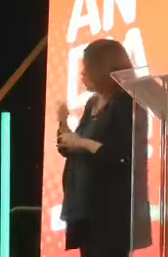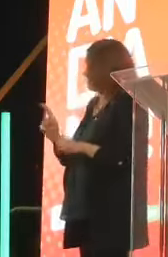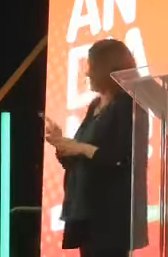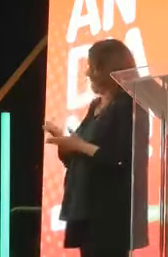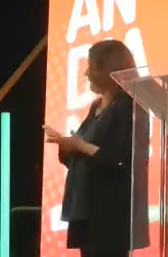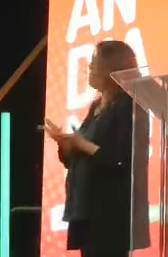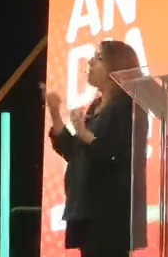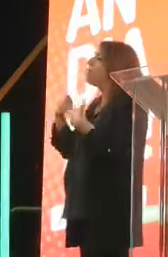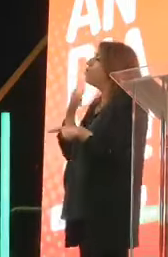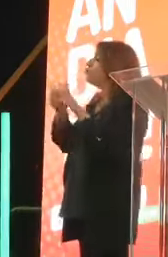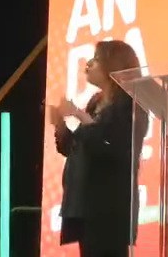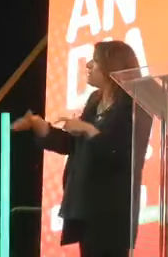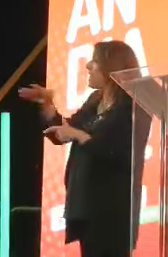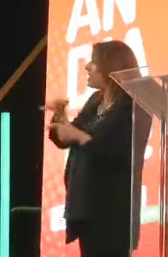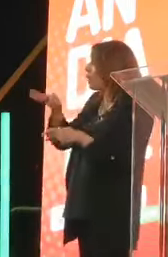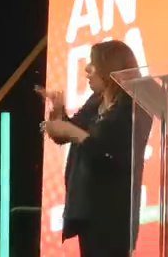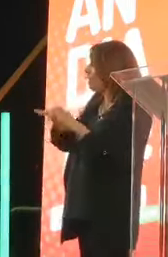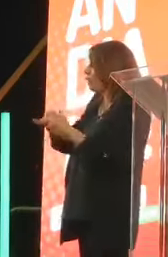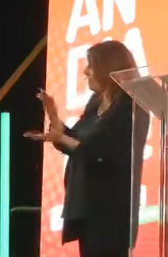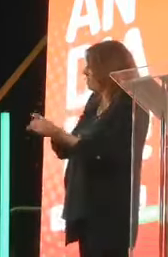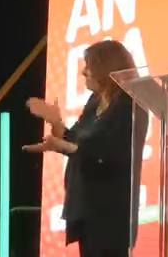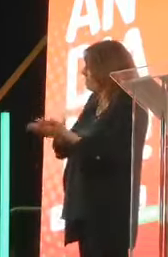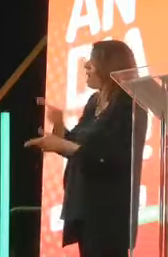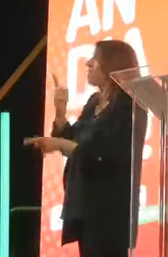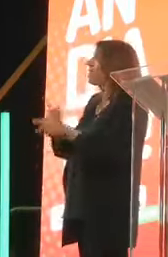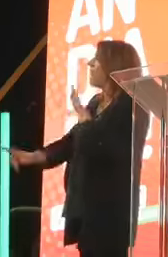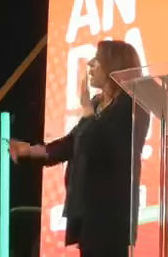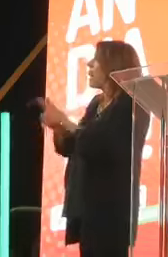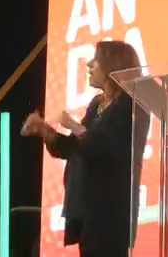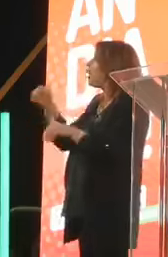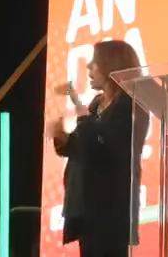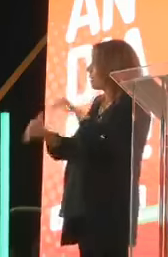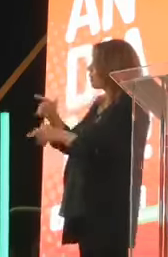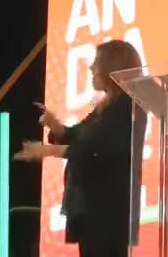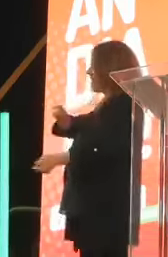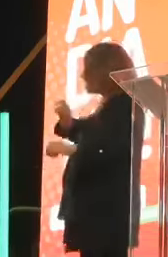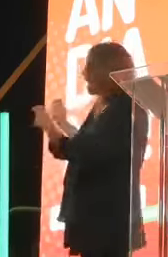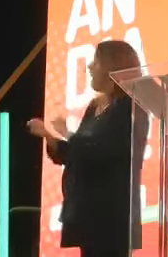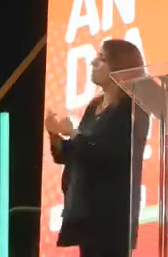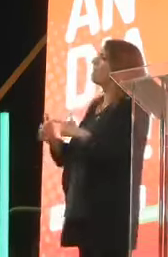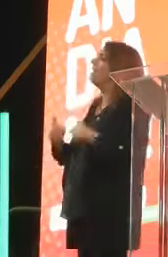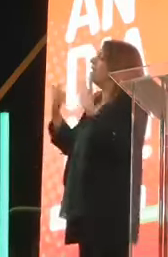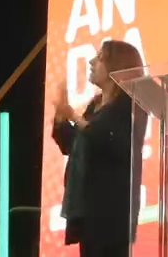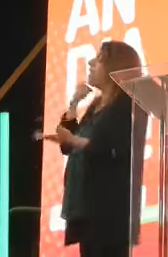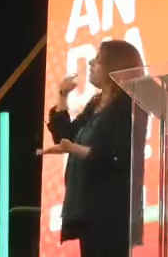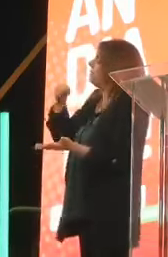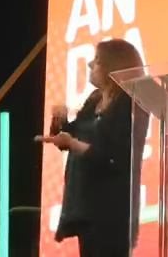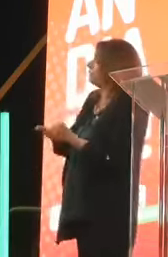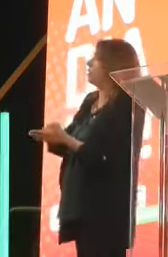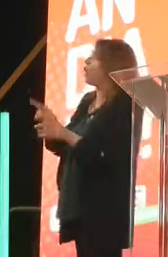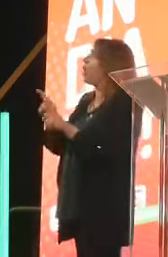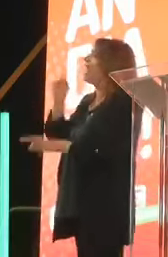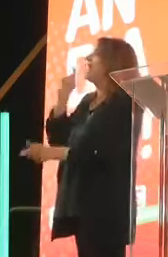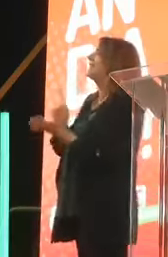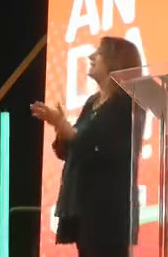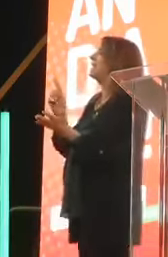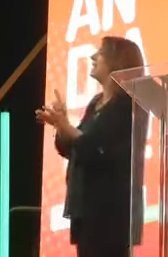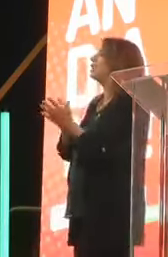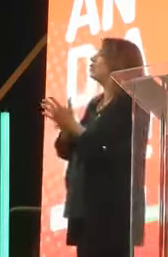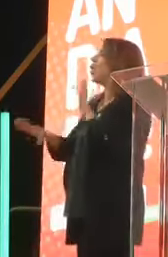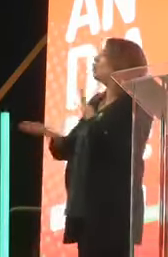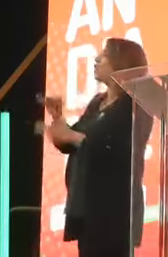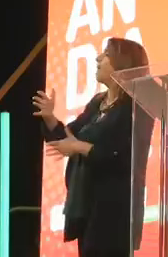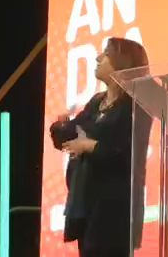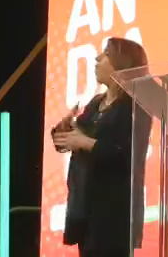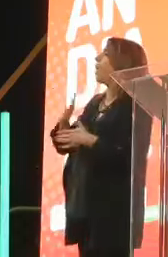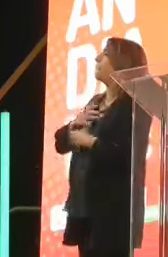dei cittadini? Bene, cambiamo la legge elettorale e restituiamo loro il diritto di scegliersi i propri